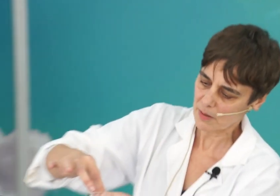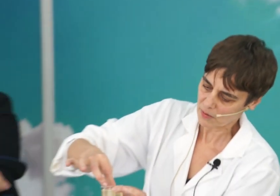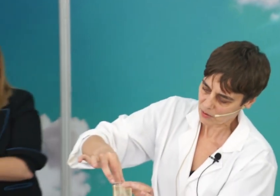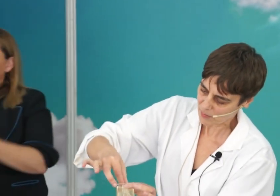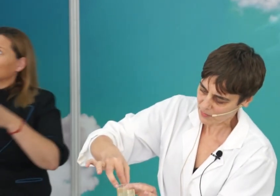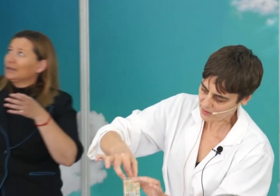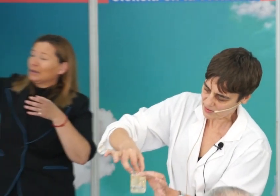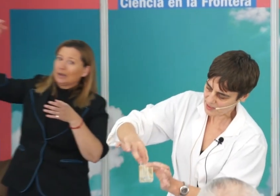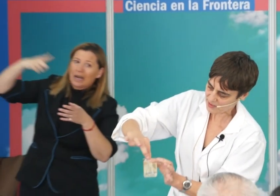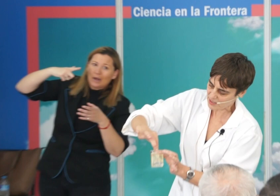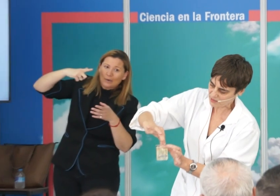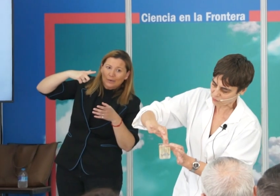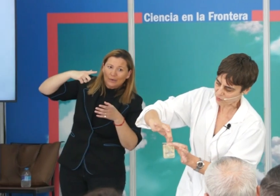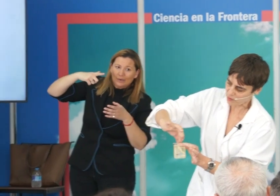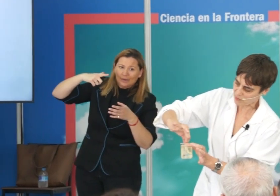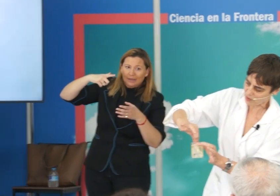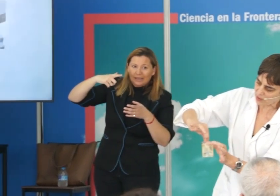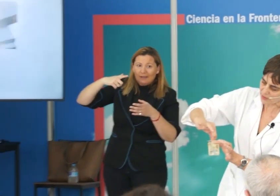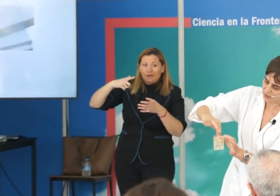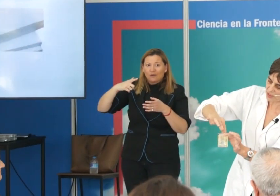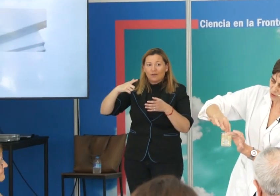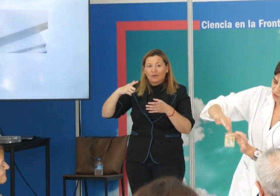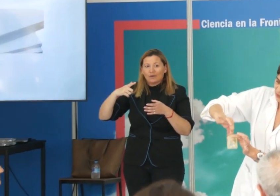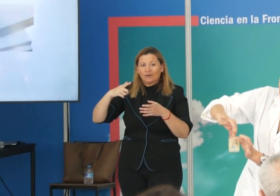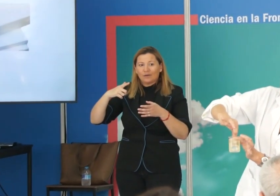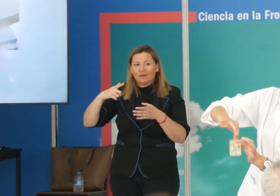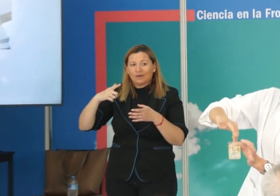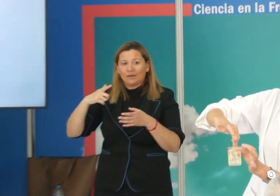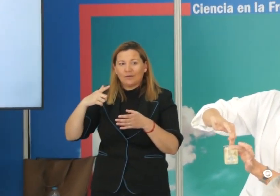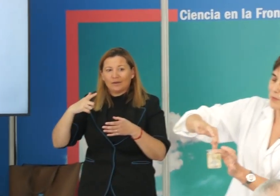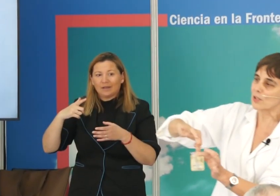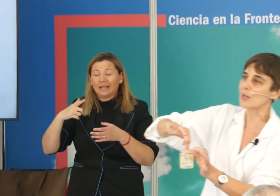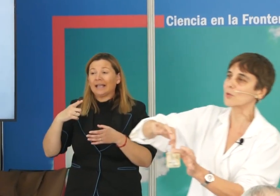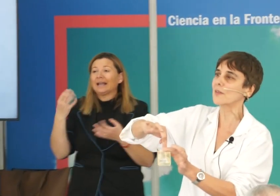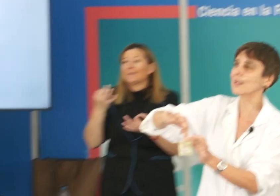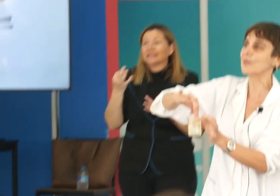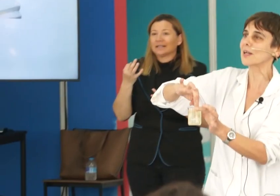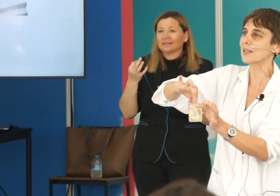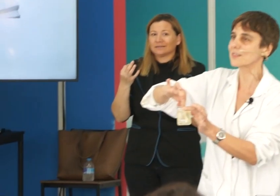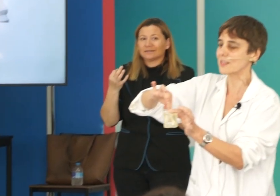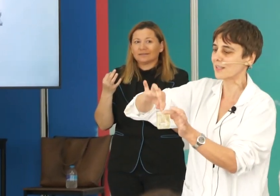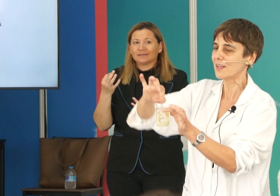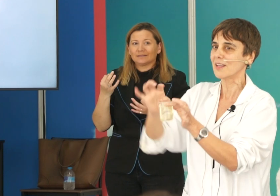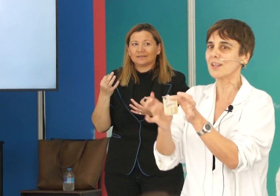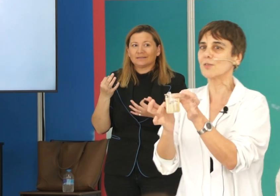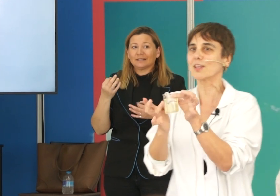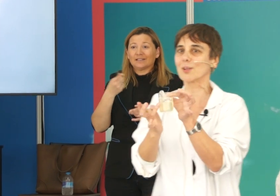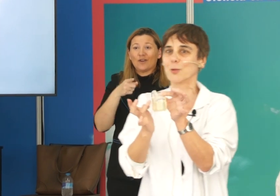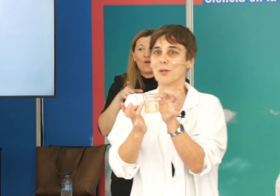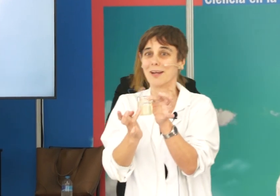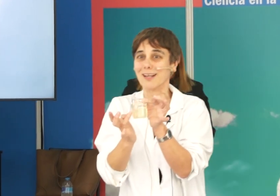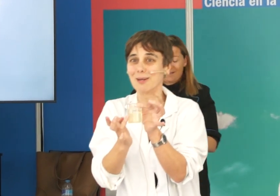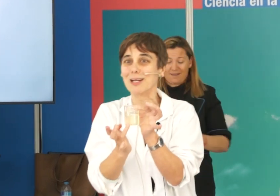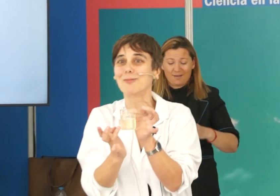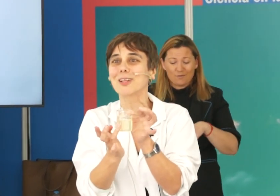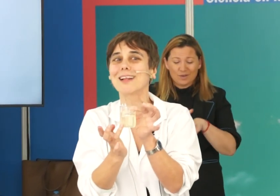no la tenemos. Normalmente sí, sí funciona muy bien con el aceite de girasol. ¿O sabéis qué es lo que ha pasado? Que lo he metido en el bote de la crema y el aceite tiene una